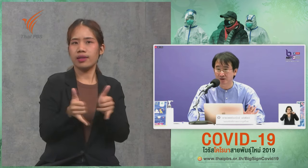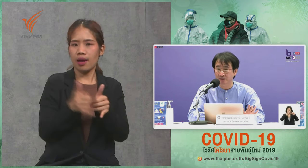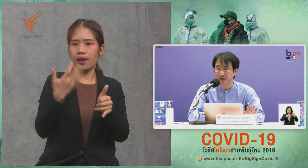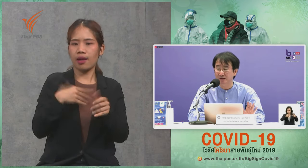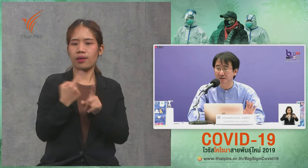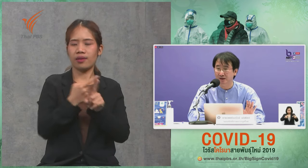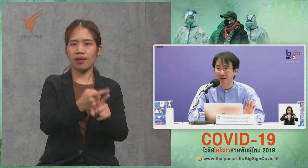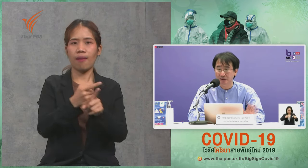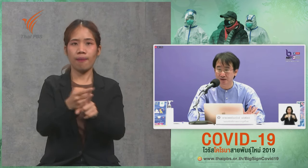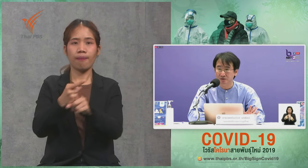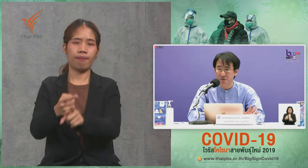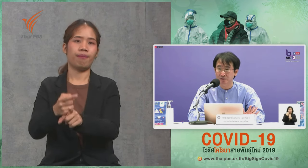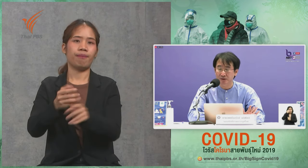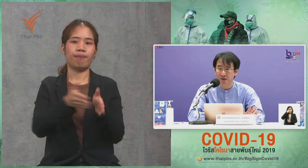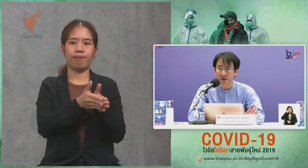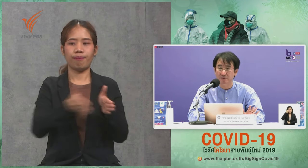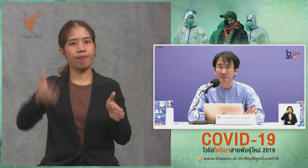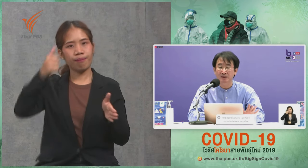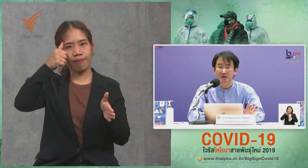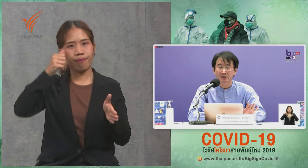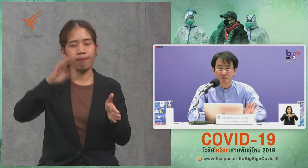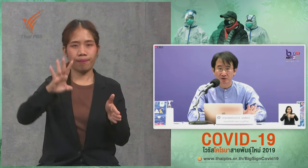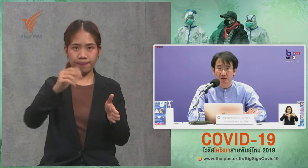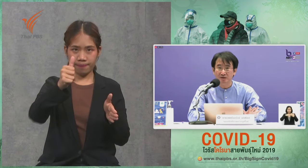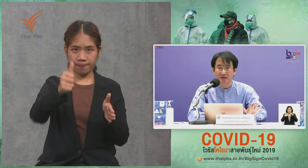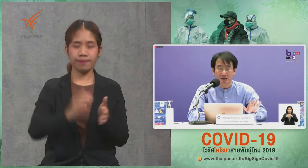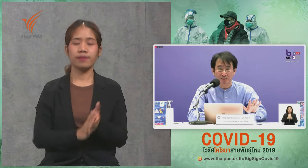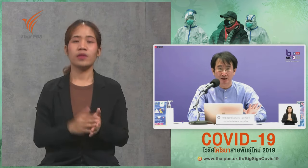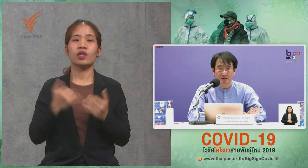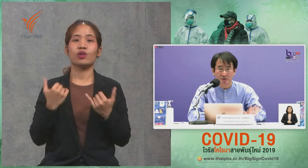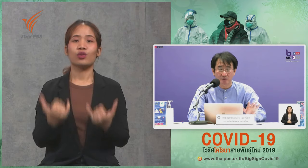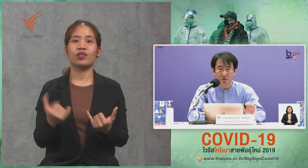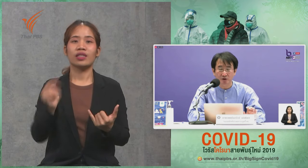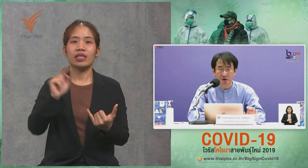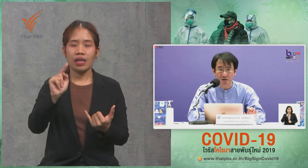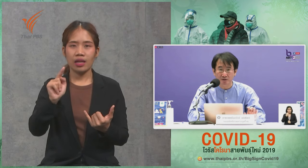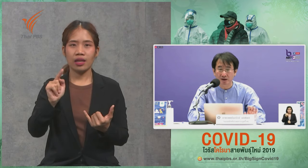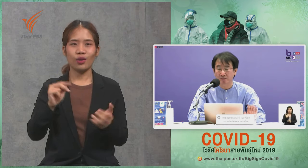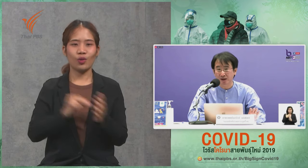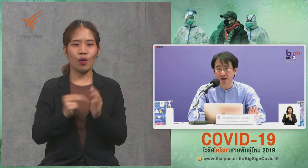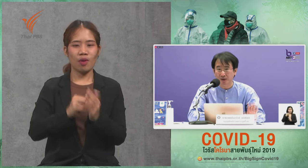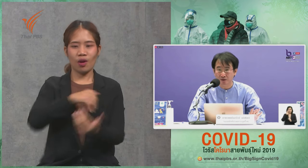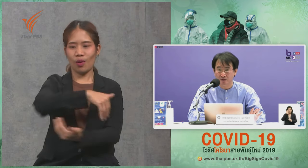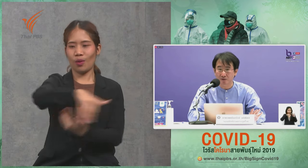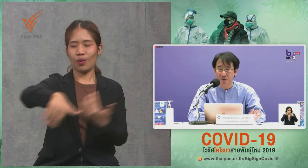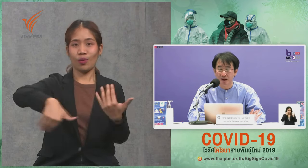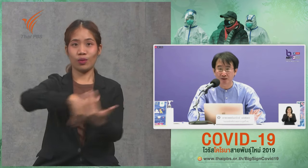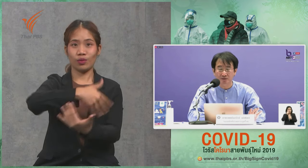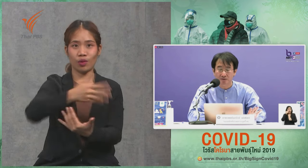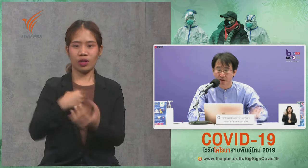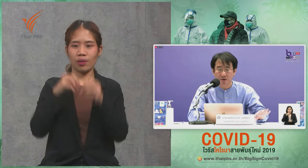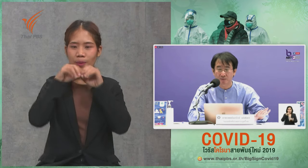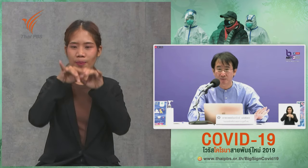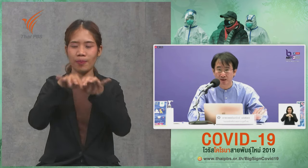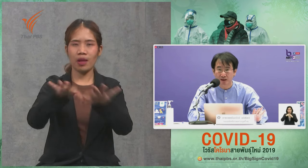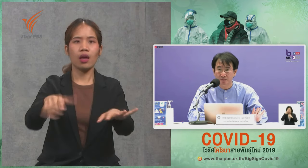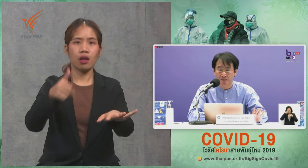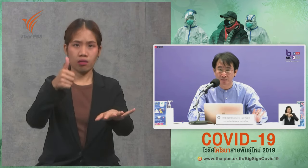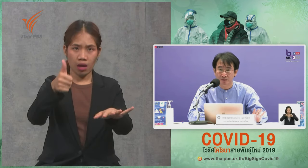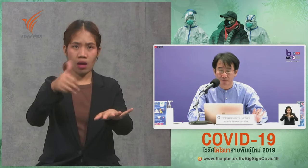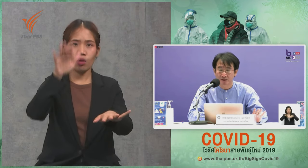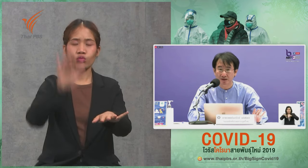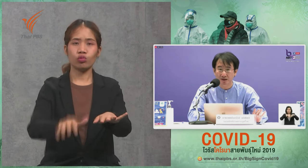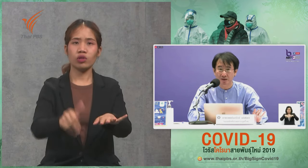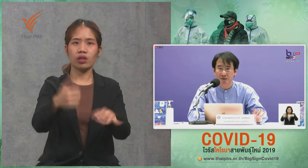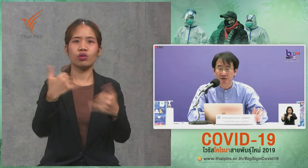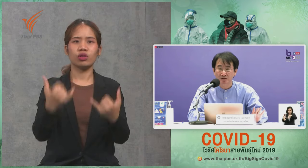ได้14วันให้ได้ดีที่สุดนะครับส่วนนี้ก็จะสามารถตัดวงจรของการแพร่ระบาดของโรคได้ซึ่งตอนนี้เราพยายามท